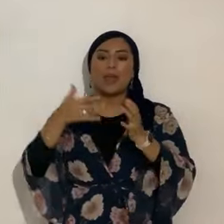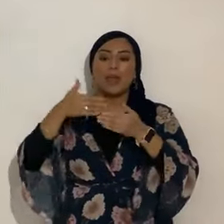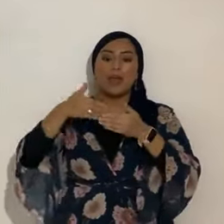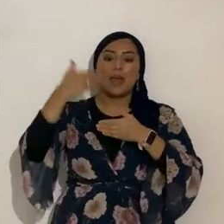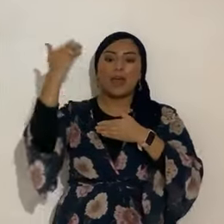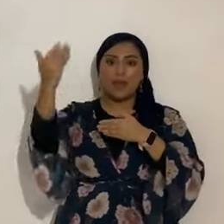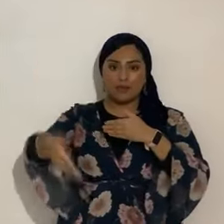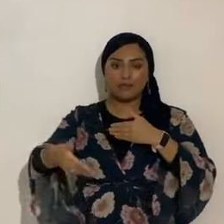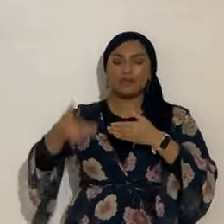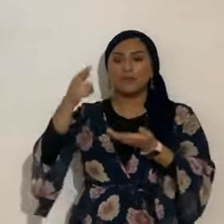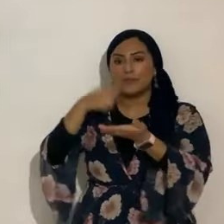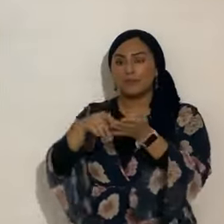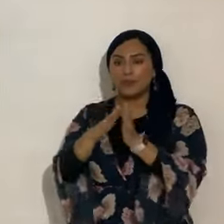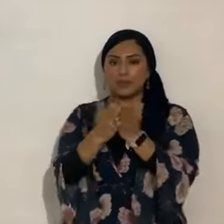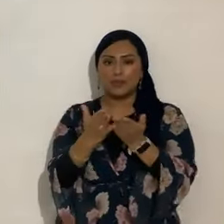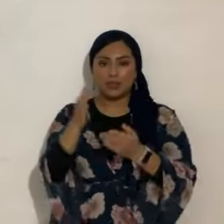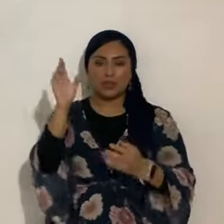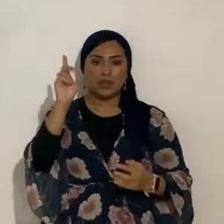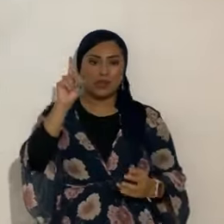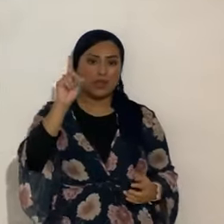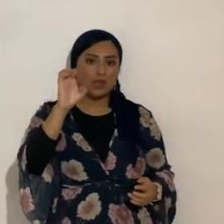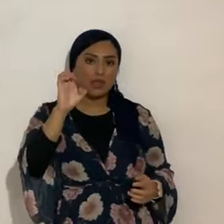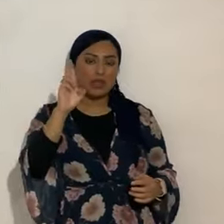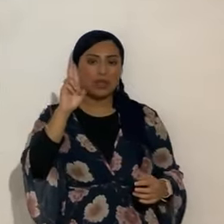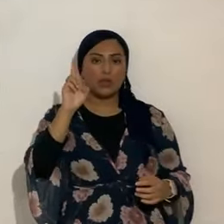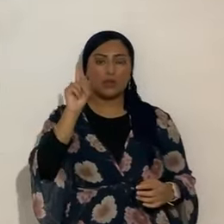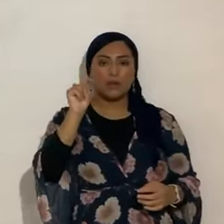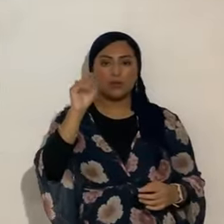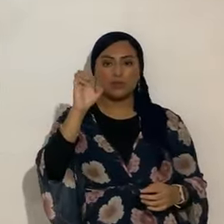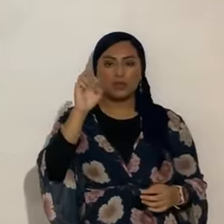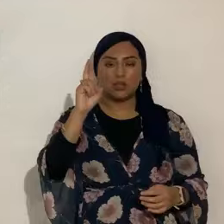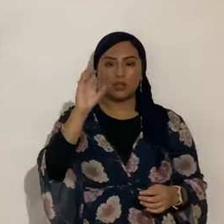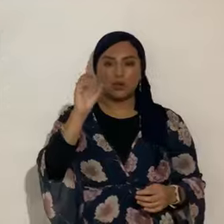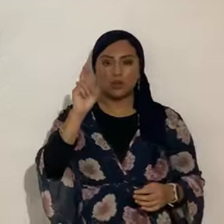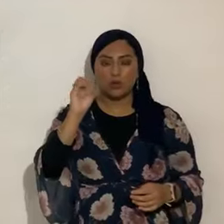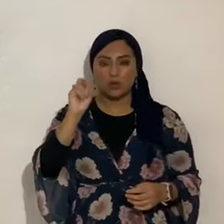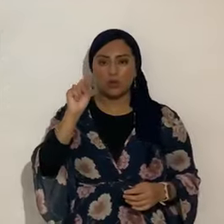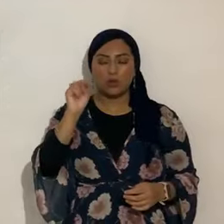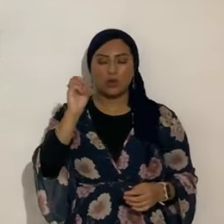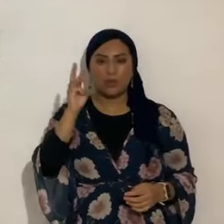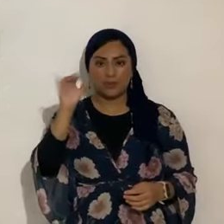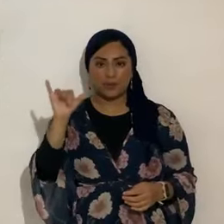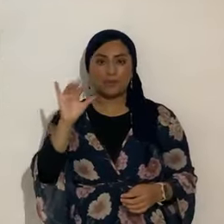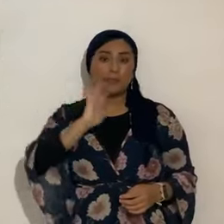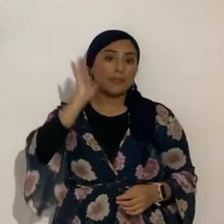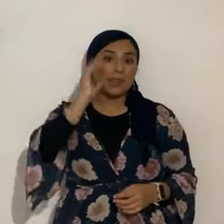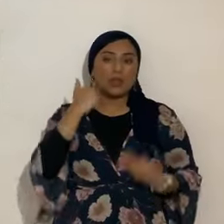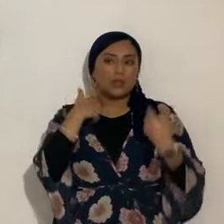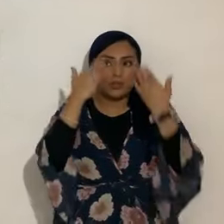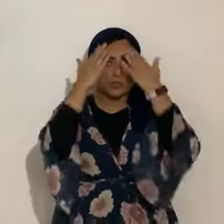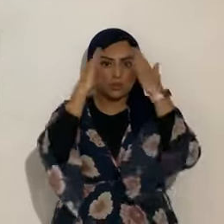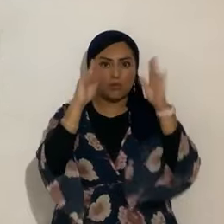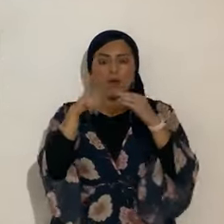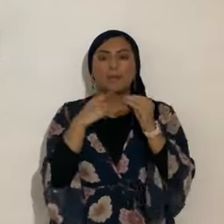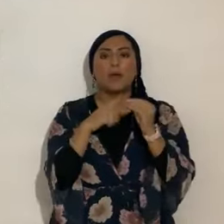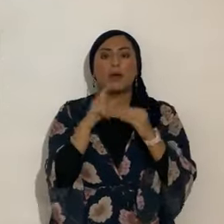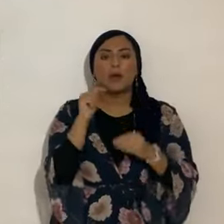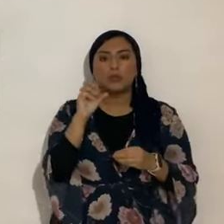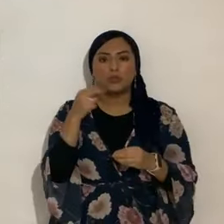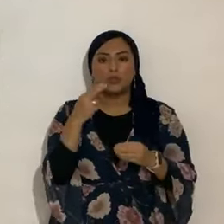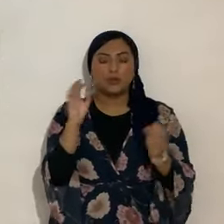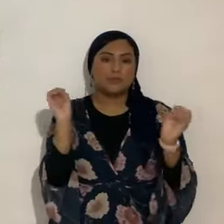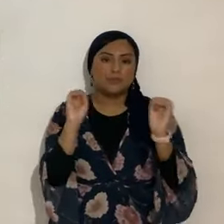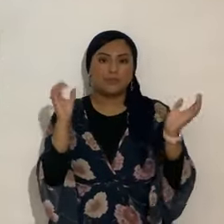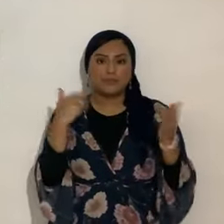Después, vamos a Deuteronomio, vi esta otra cita, porque pues no sabía yo lo que era Torah, no lo conocía, nadie